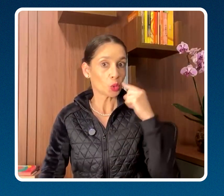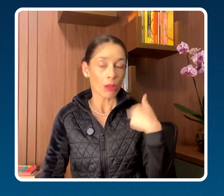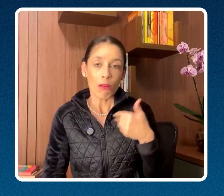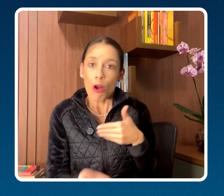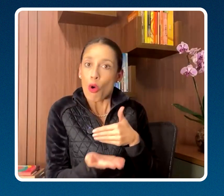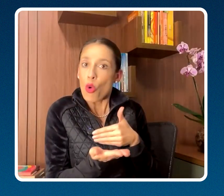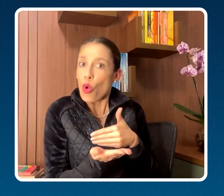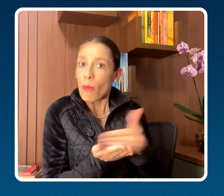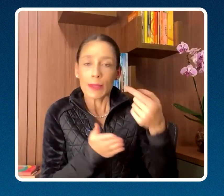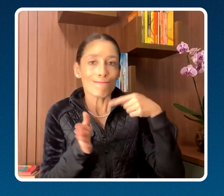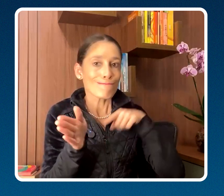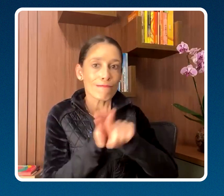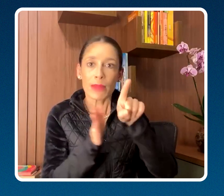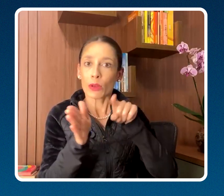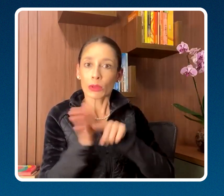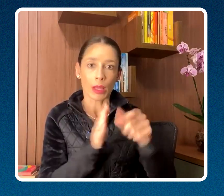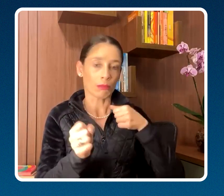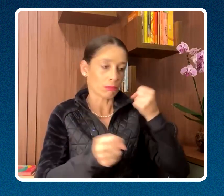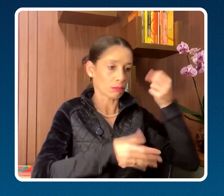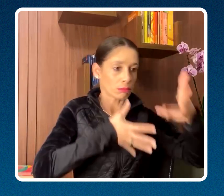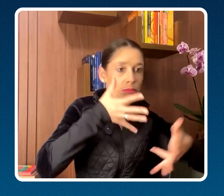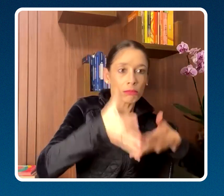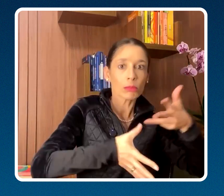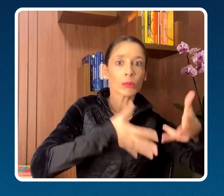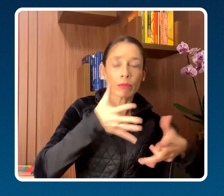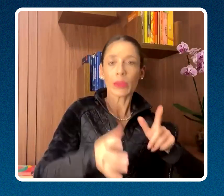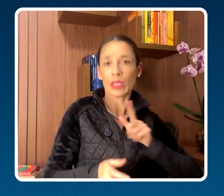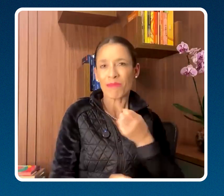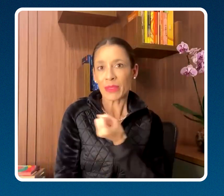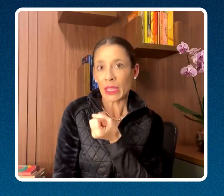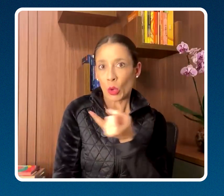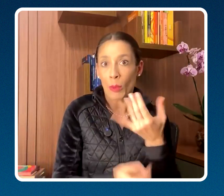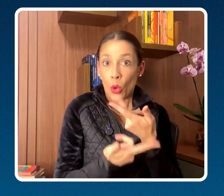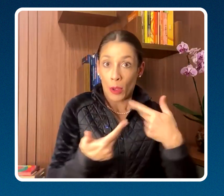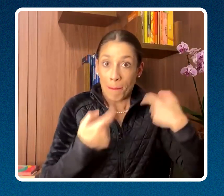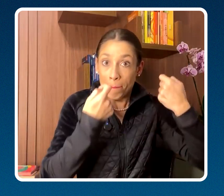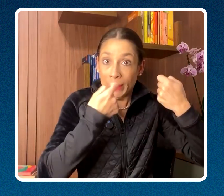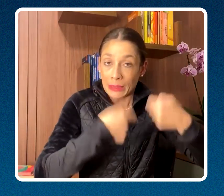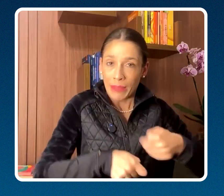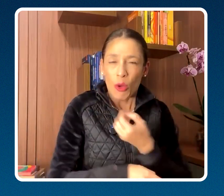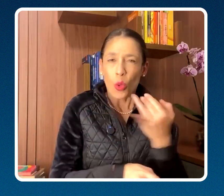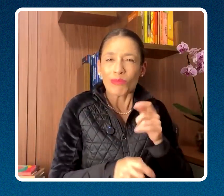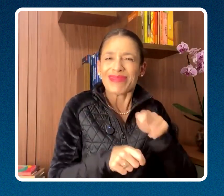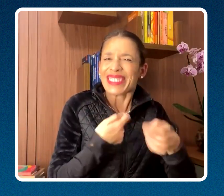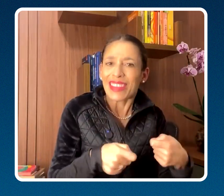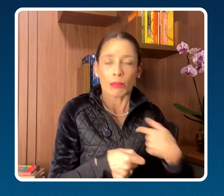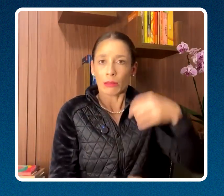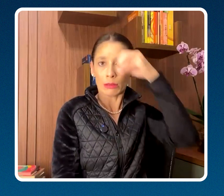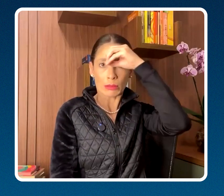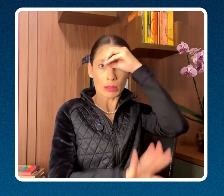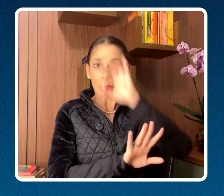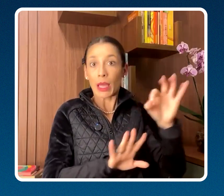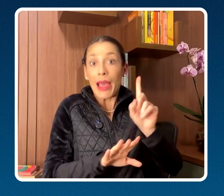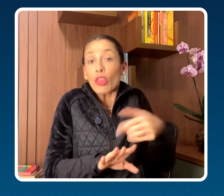perguntar, eu fazia alguma coisa, né? Eu tinha algumas demandas com meus pacientes, alguns sinais eu não sabia, porque para mim era